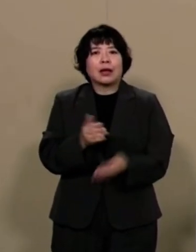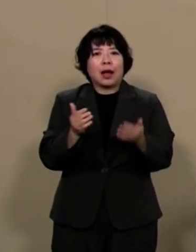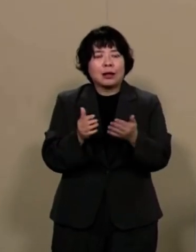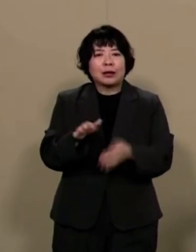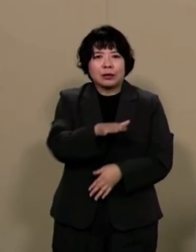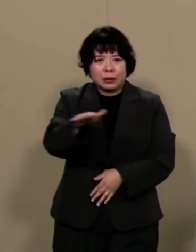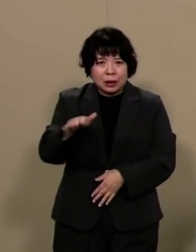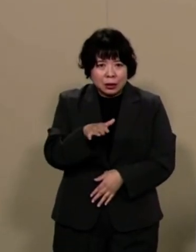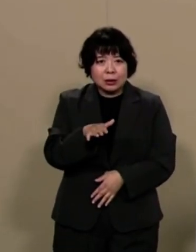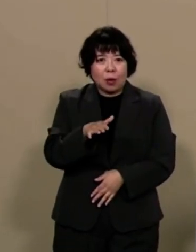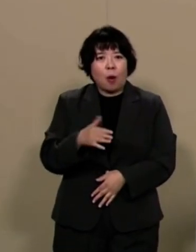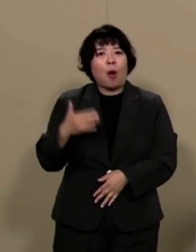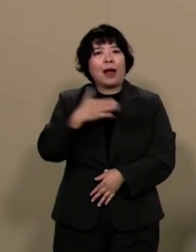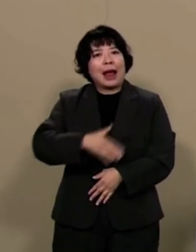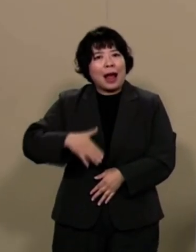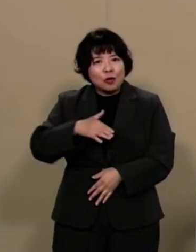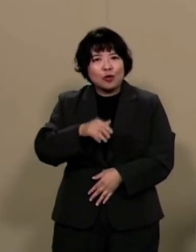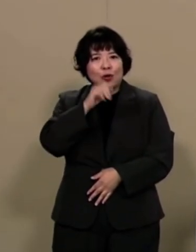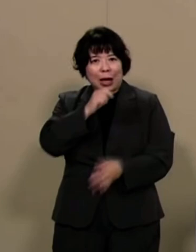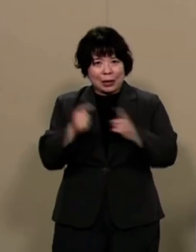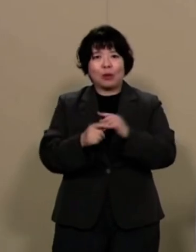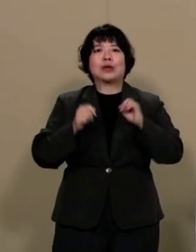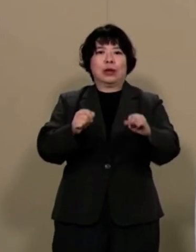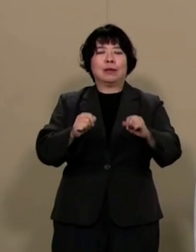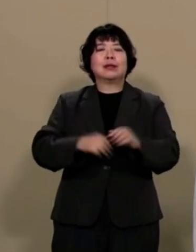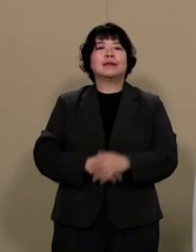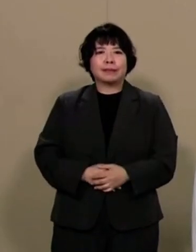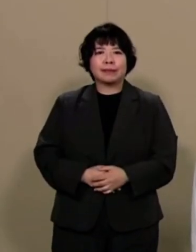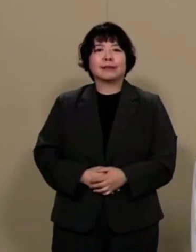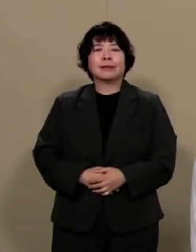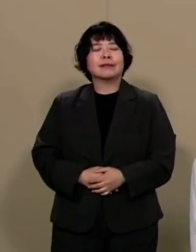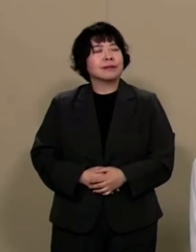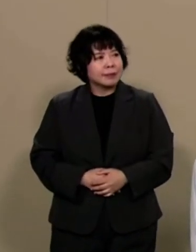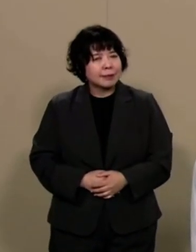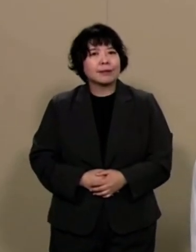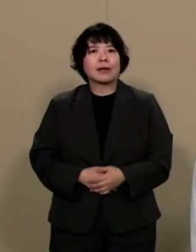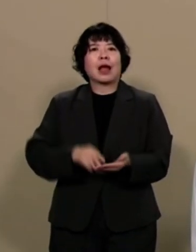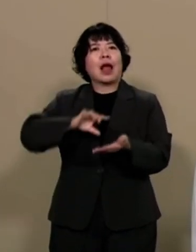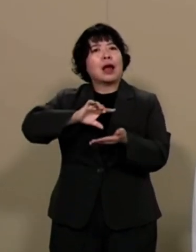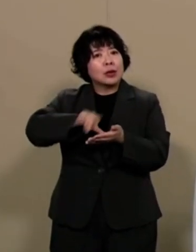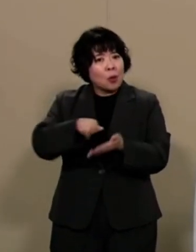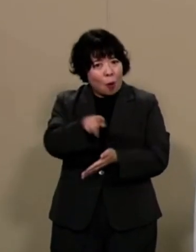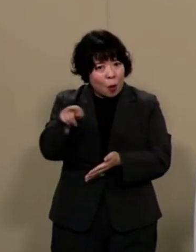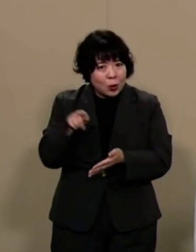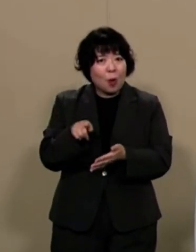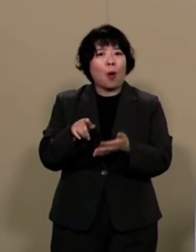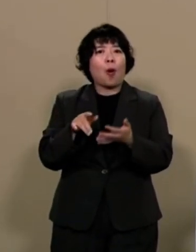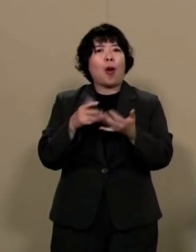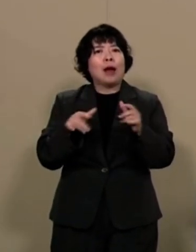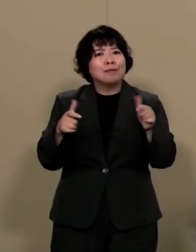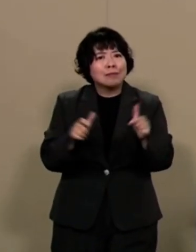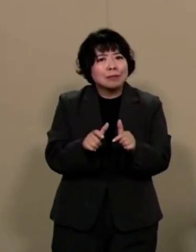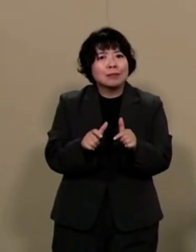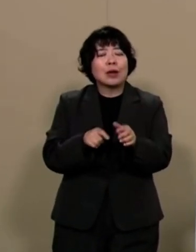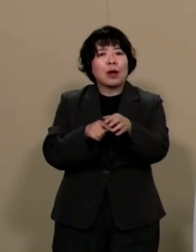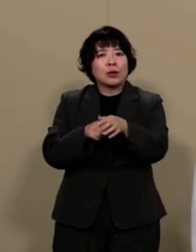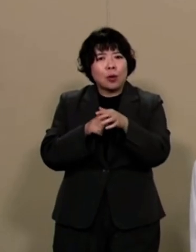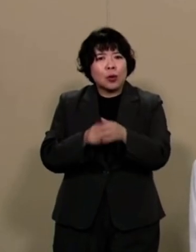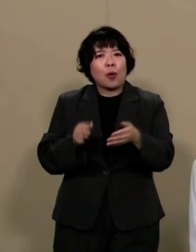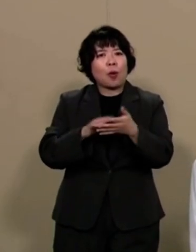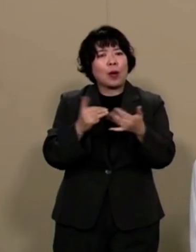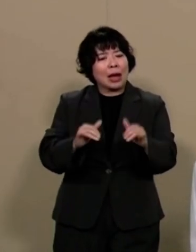方々の待遇改善を実行しますそして地方の過疎家や農村の後継者がい